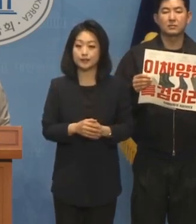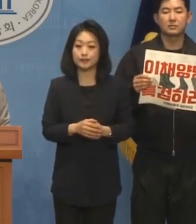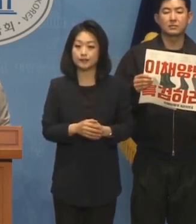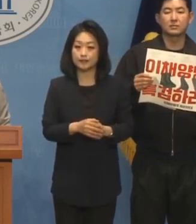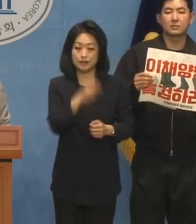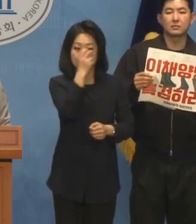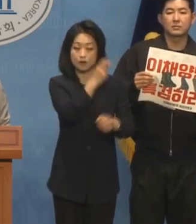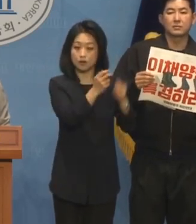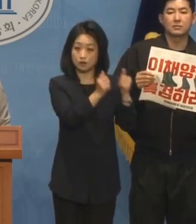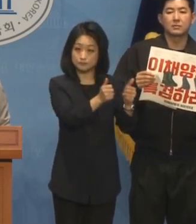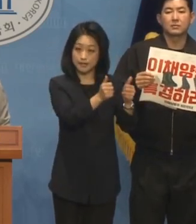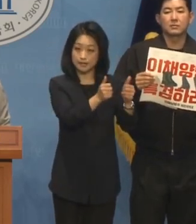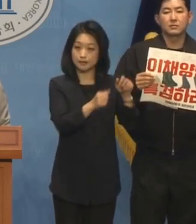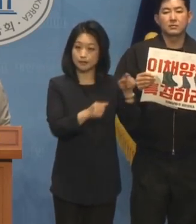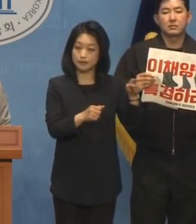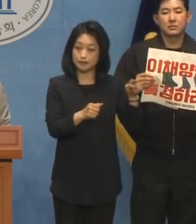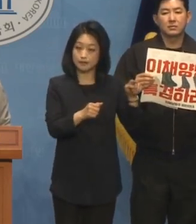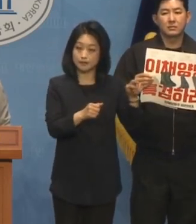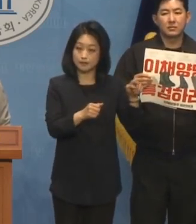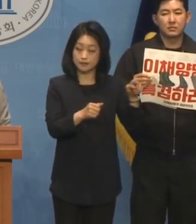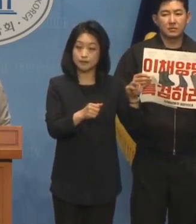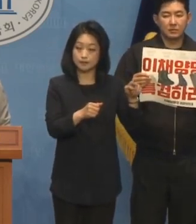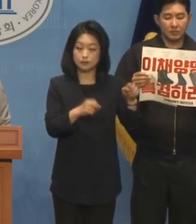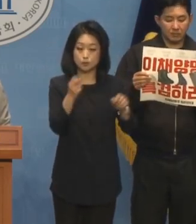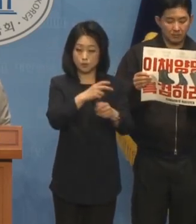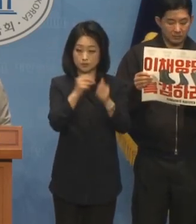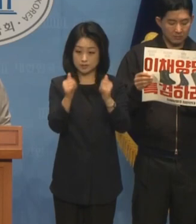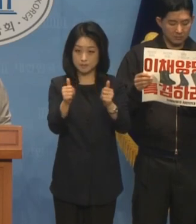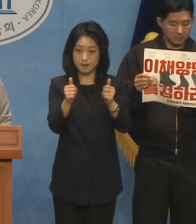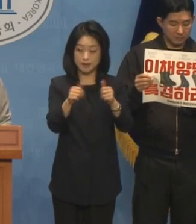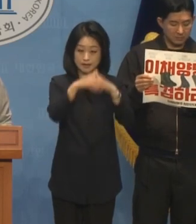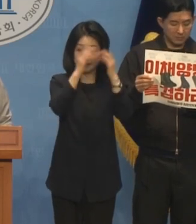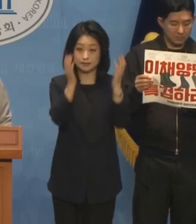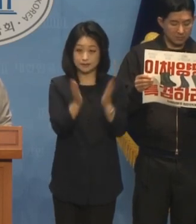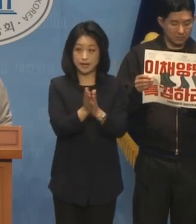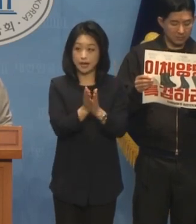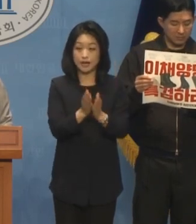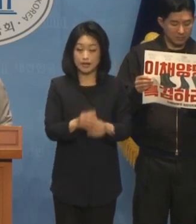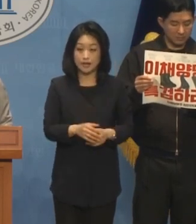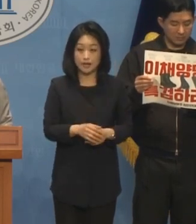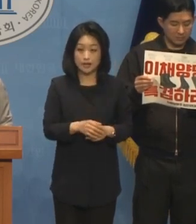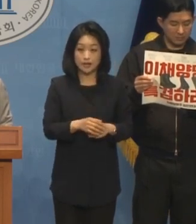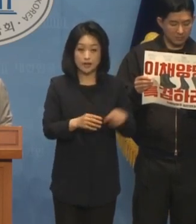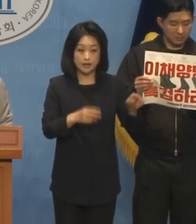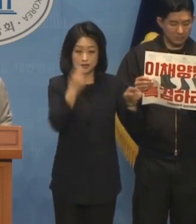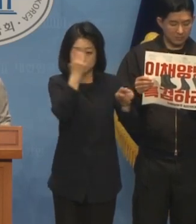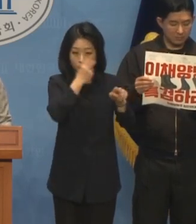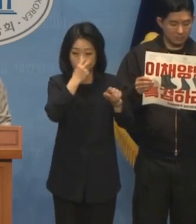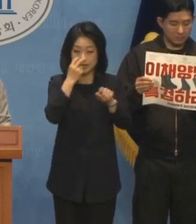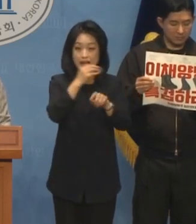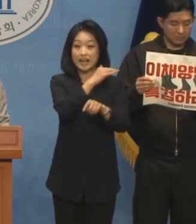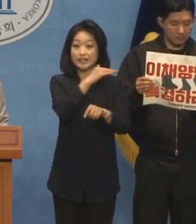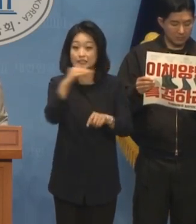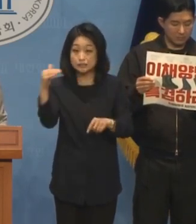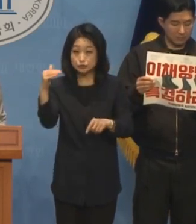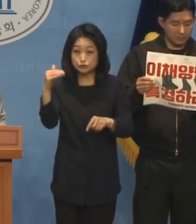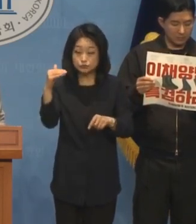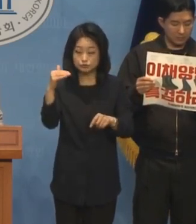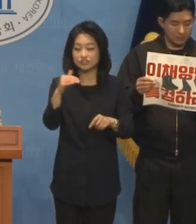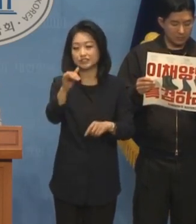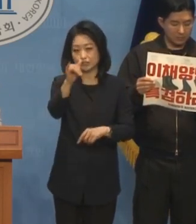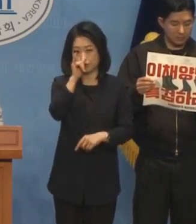명확하고 원칙적으로 잘 수립돼 있습니다 참 주부